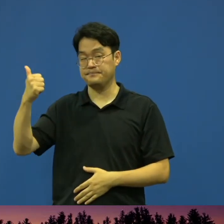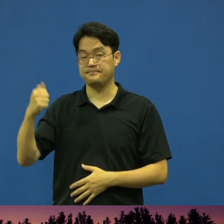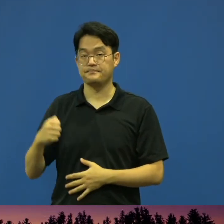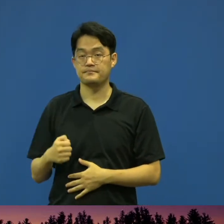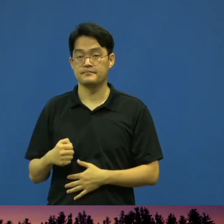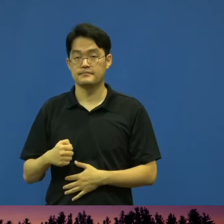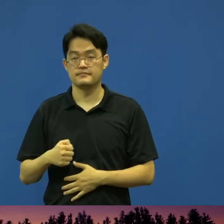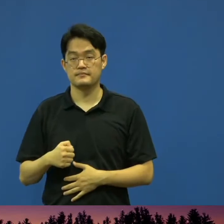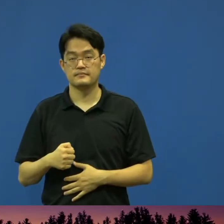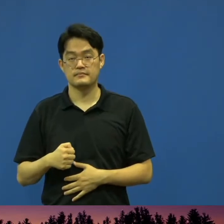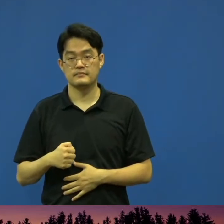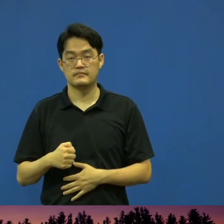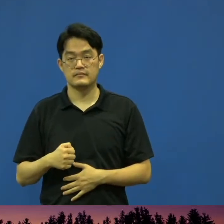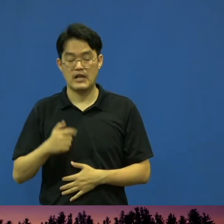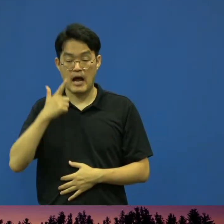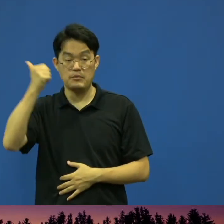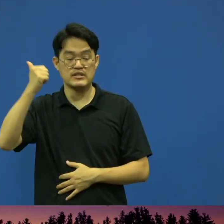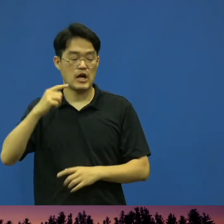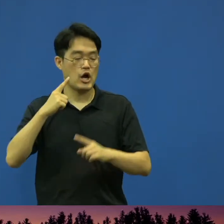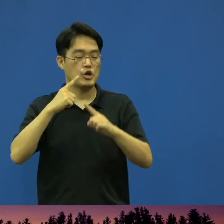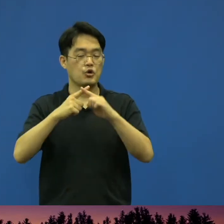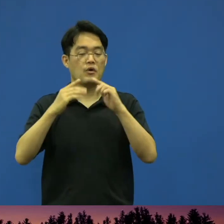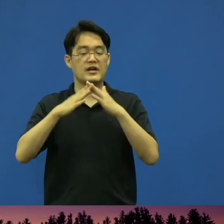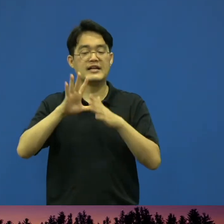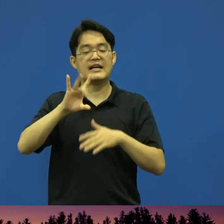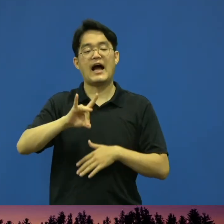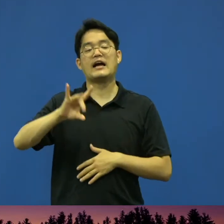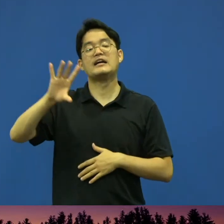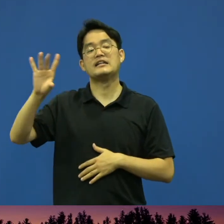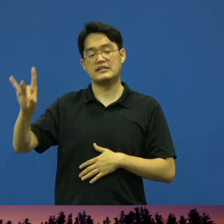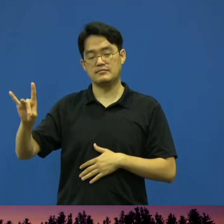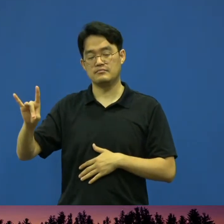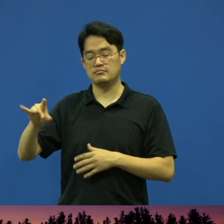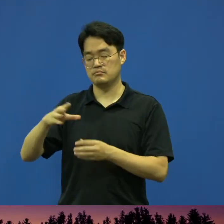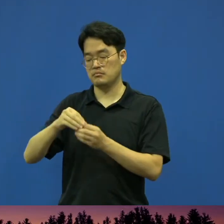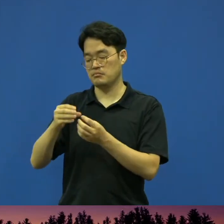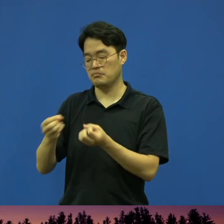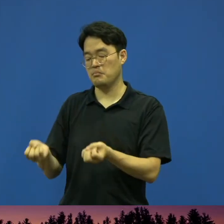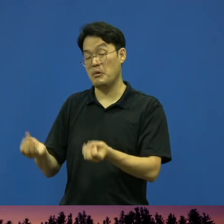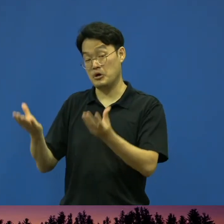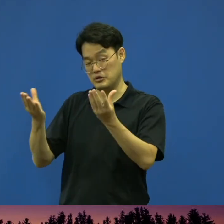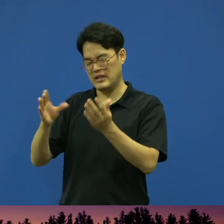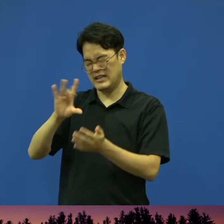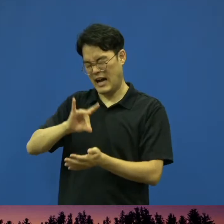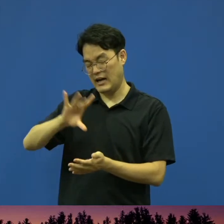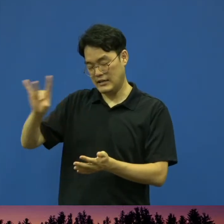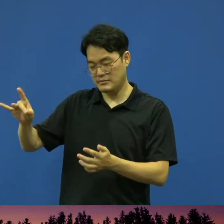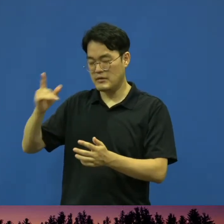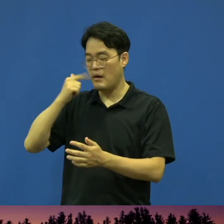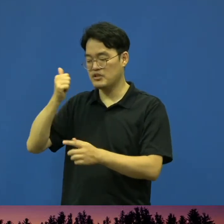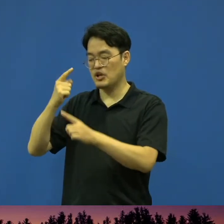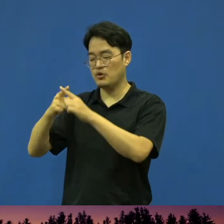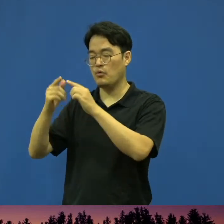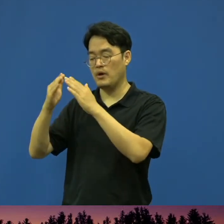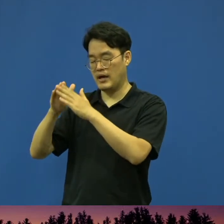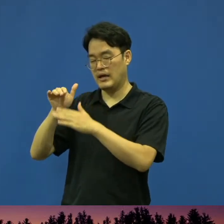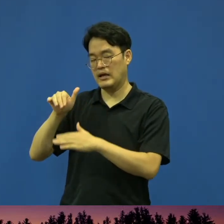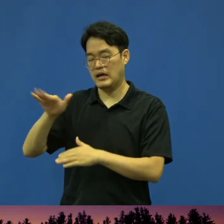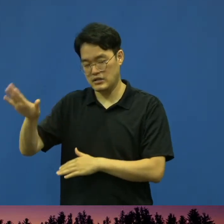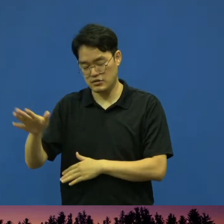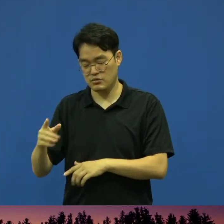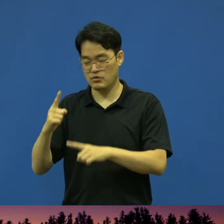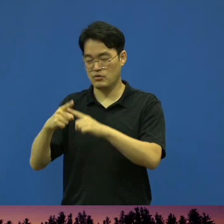교회를 아주 가끔 나가실 때였습니다. 뭐 명절날이든 이때 가끔씩 교회를 나가시고 교회를